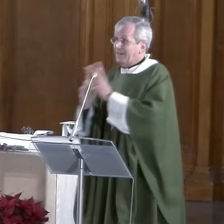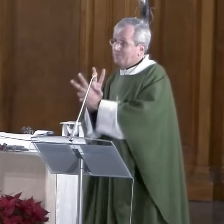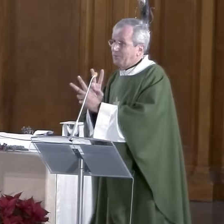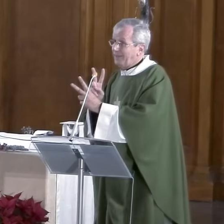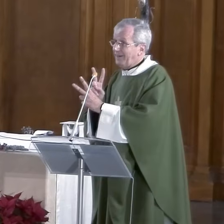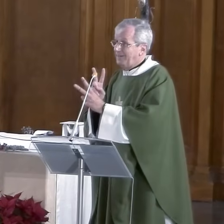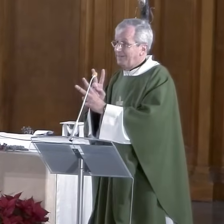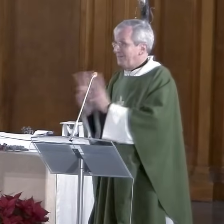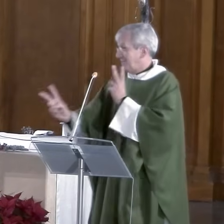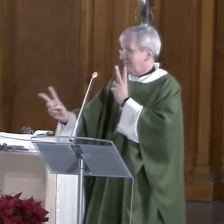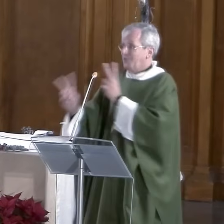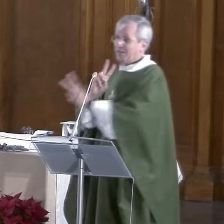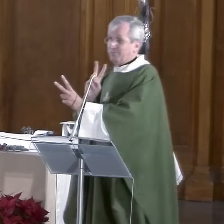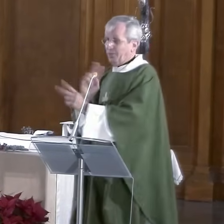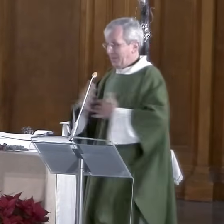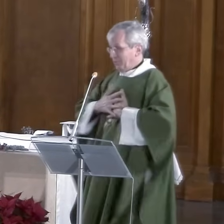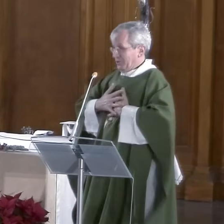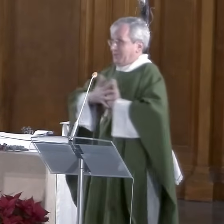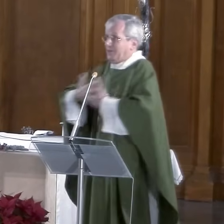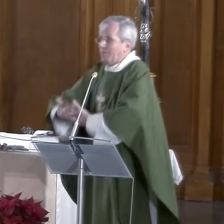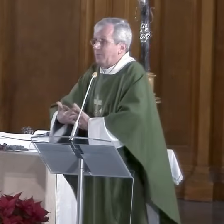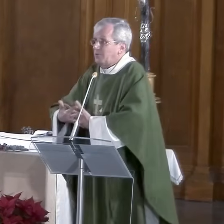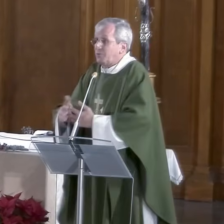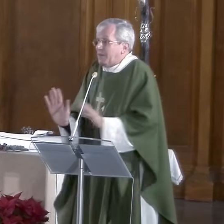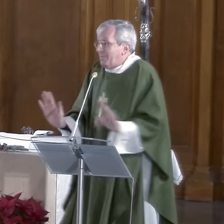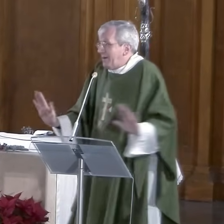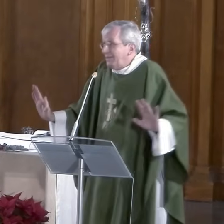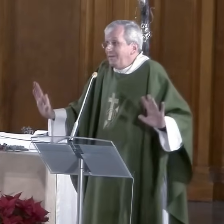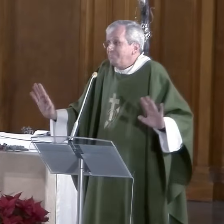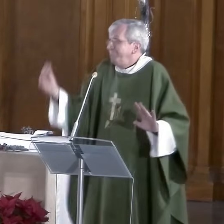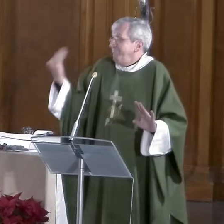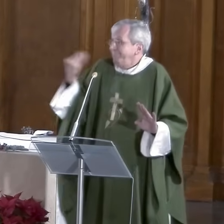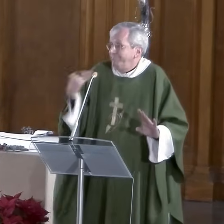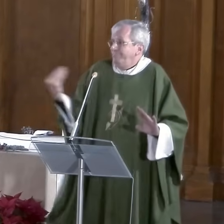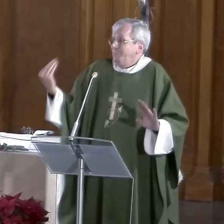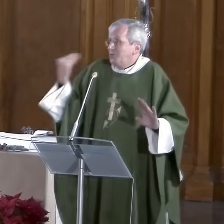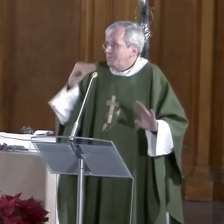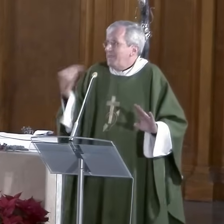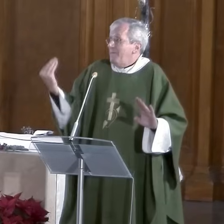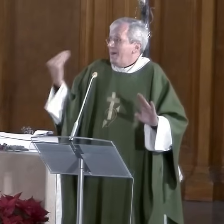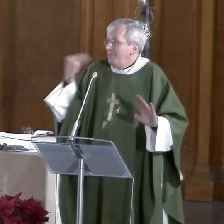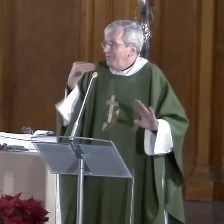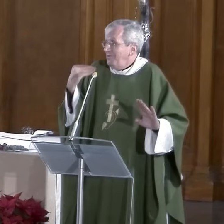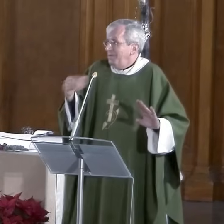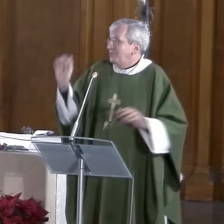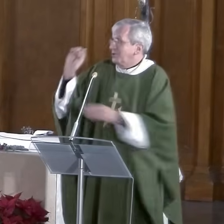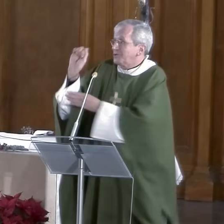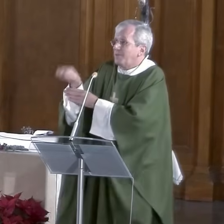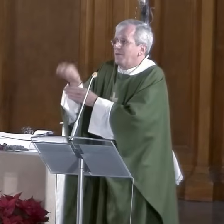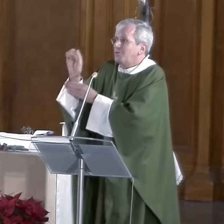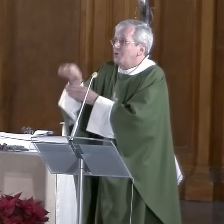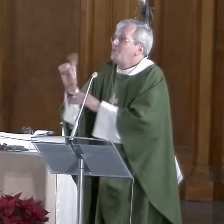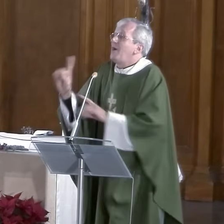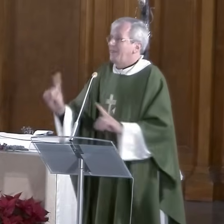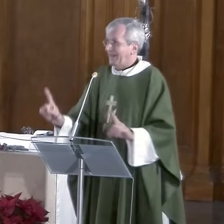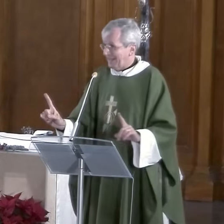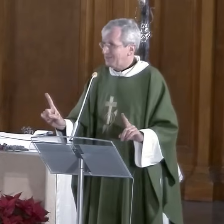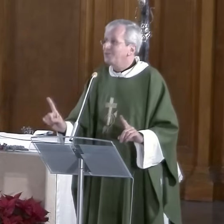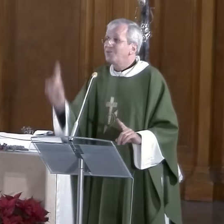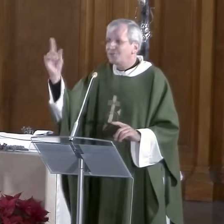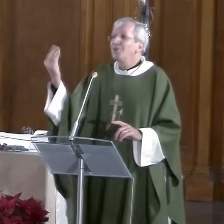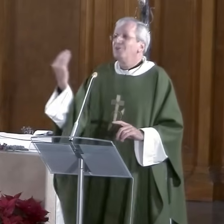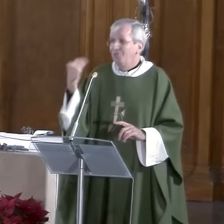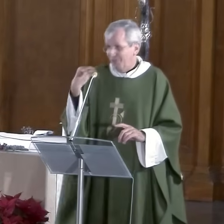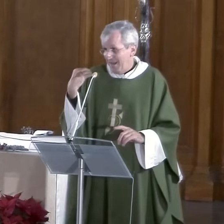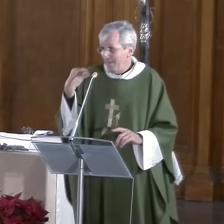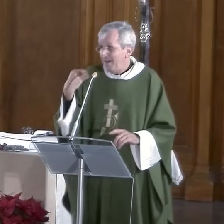hay que responder. Si no respondemos, si no ponemos de nuestra parte, nos va llamando y nosotros podemos no hacer caso.